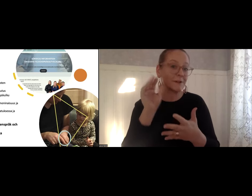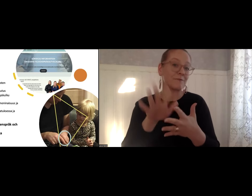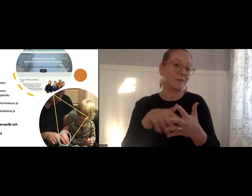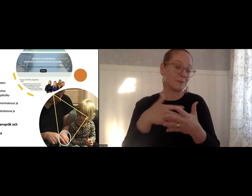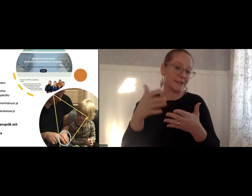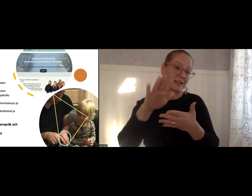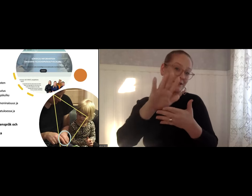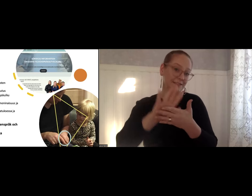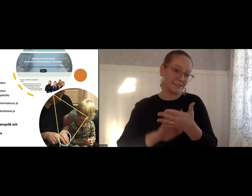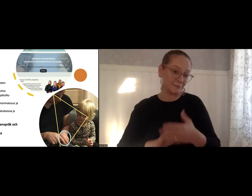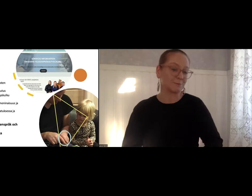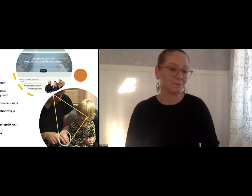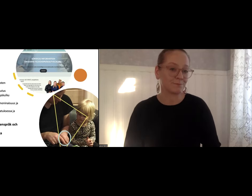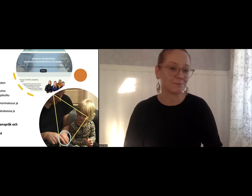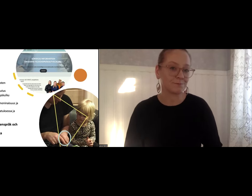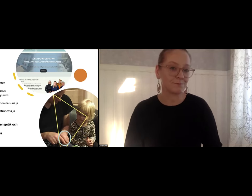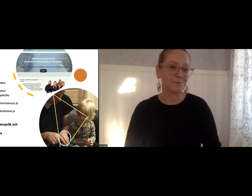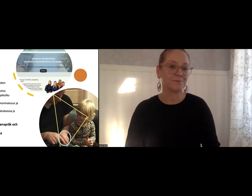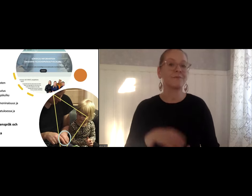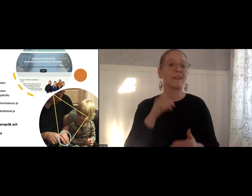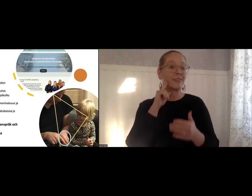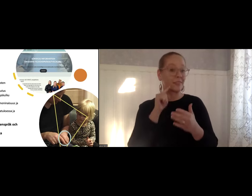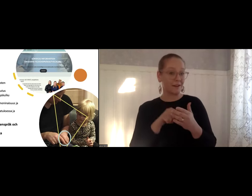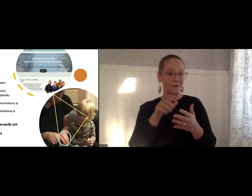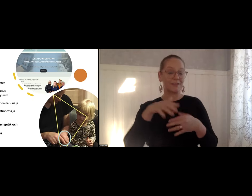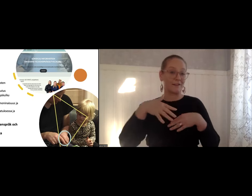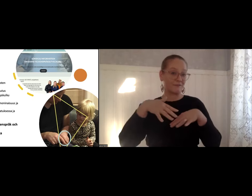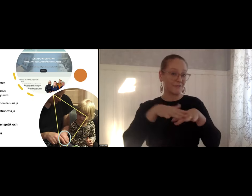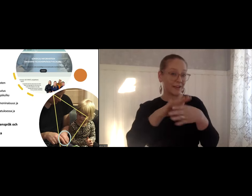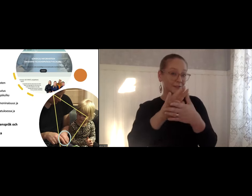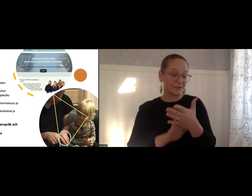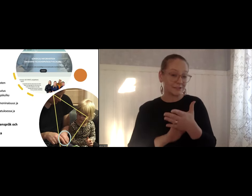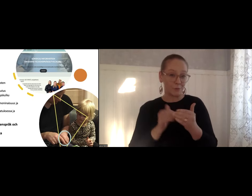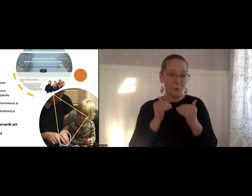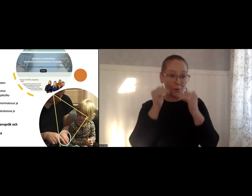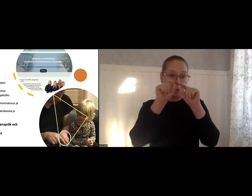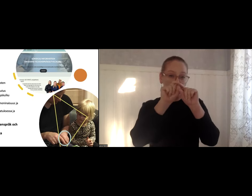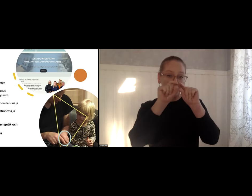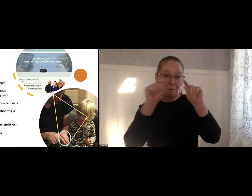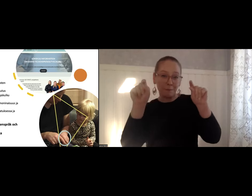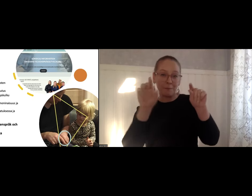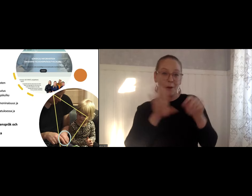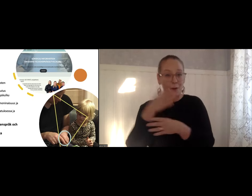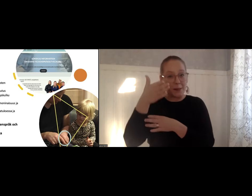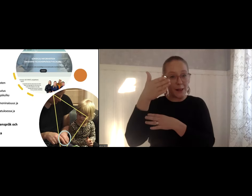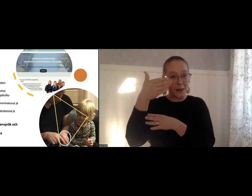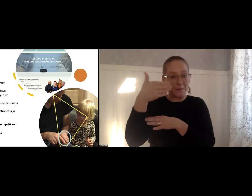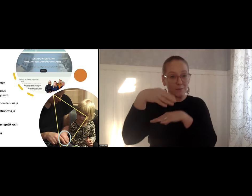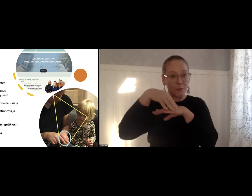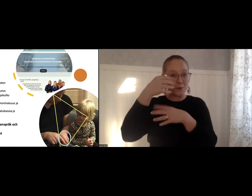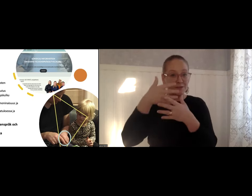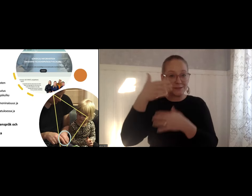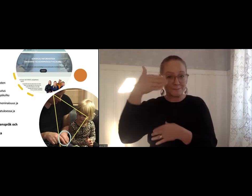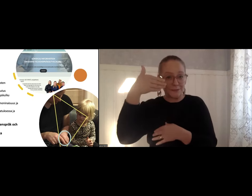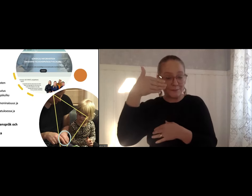me olemme pikkuhiljaa ruvenneet kääntämään tätä materiaalia myös niin kuin ruotsin kieleksi ja suomenruotsalaiselle viittomakielelle. Ja